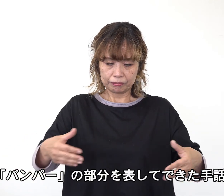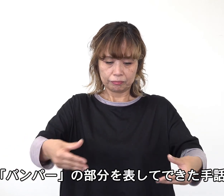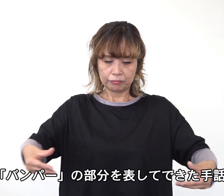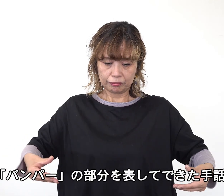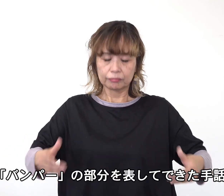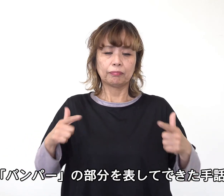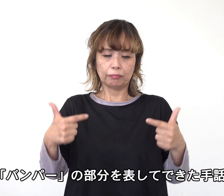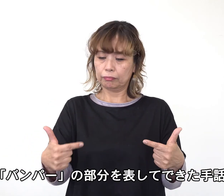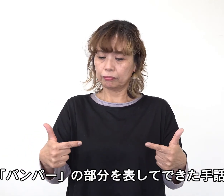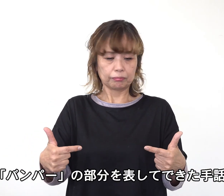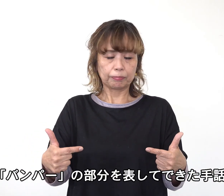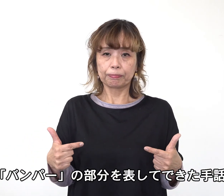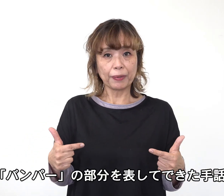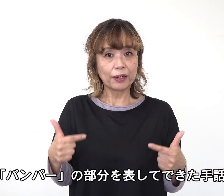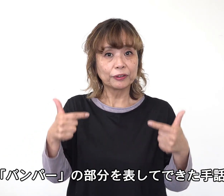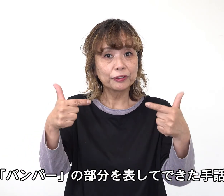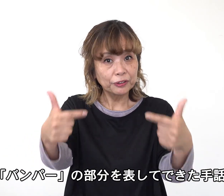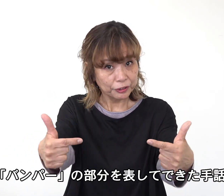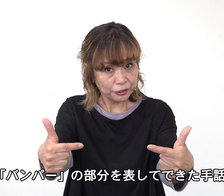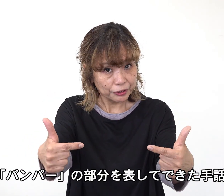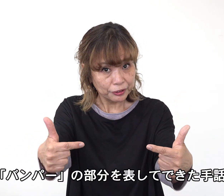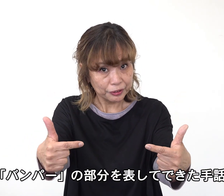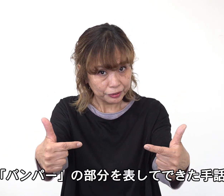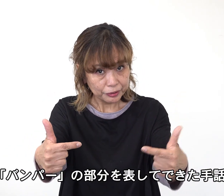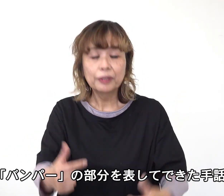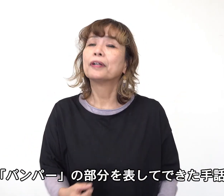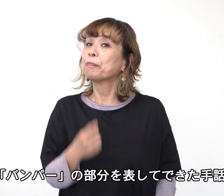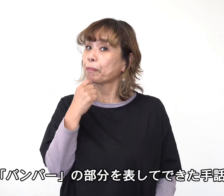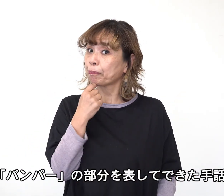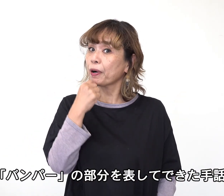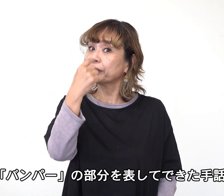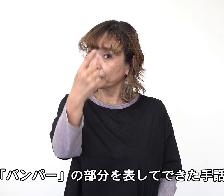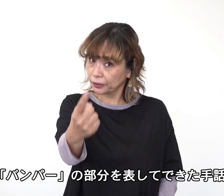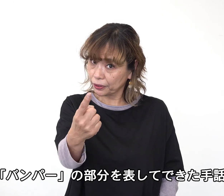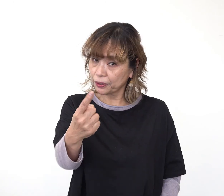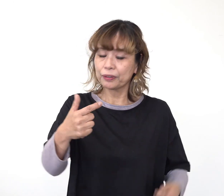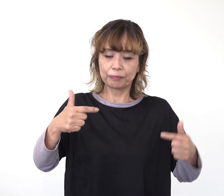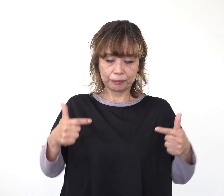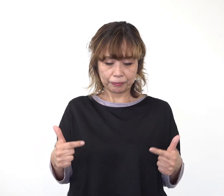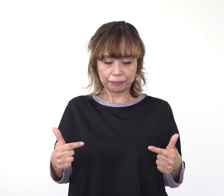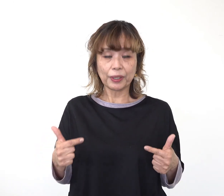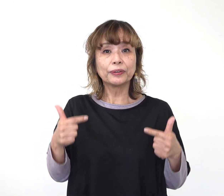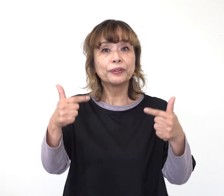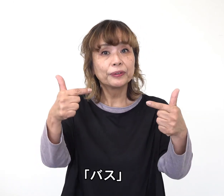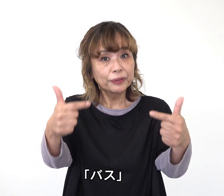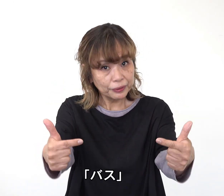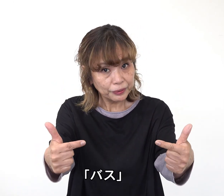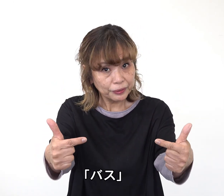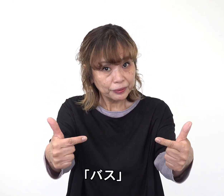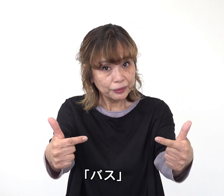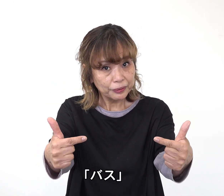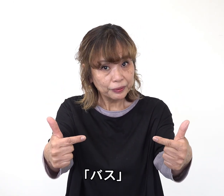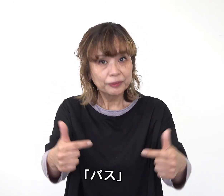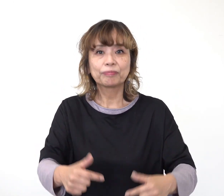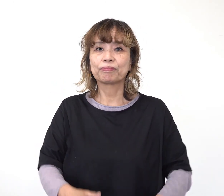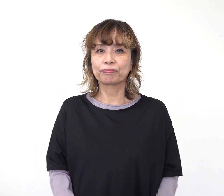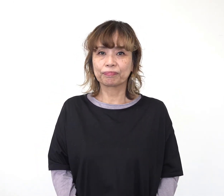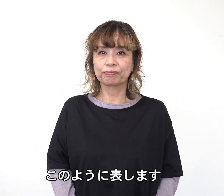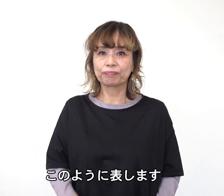バスのバンパーの部分を表してできた手話です。バス、このように